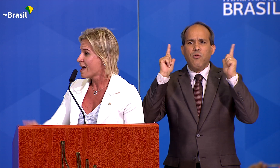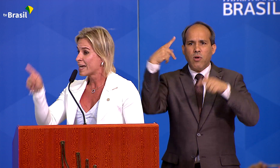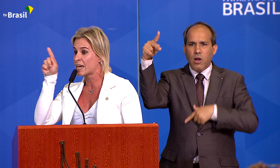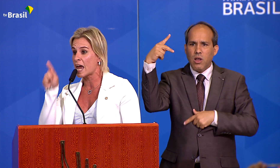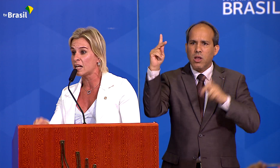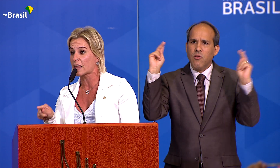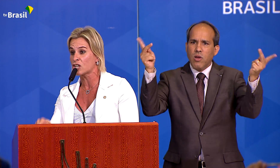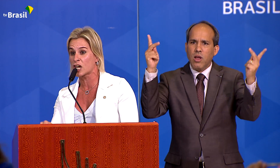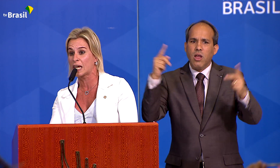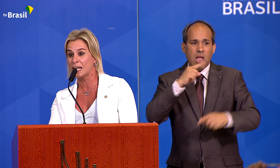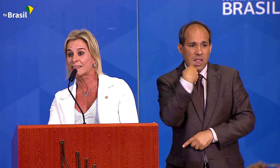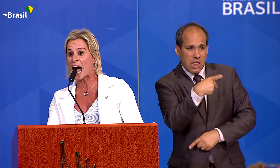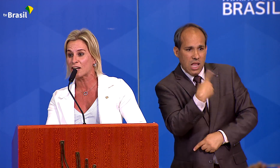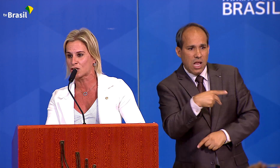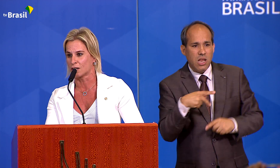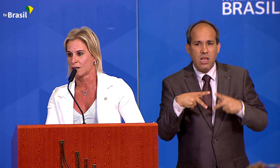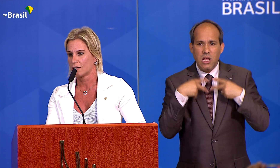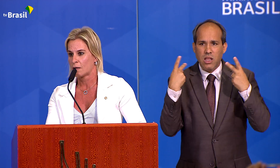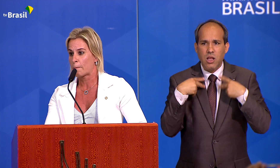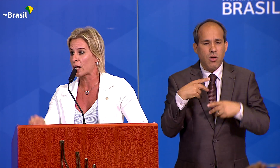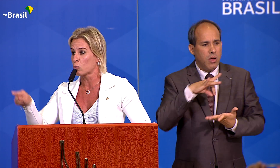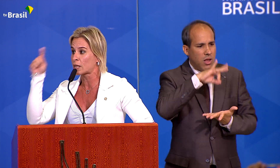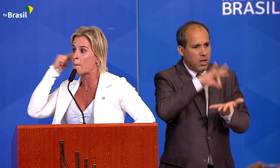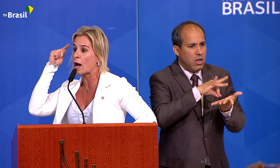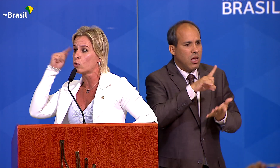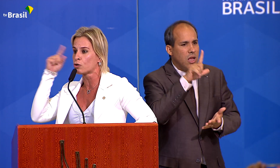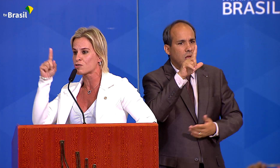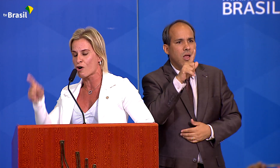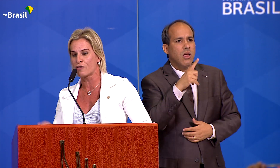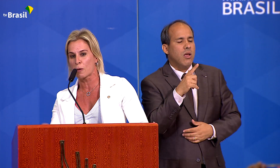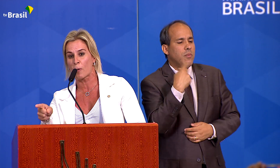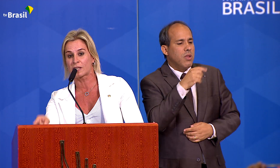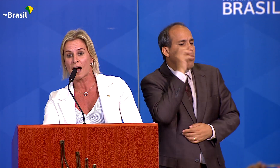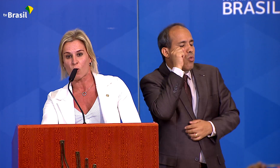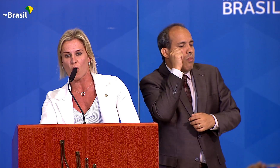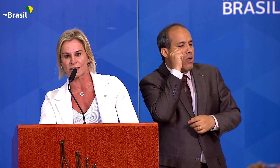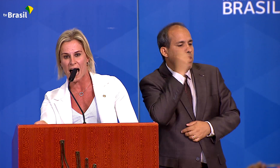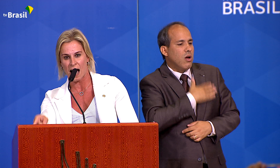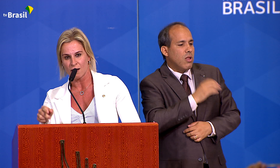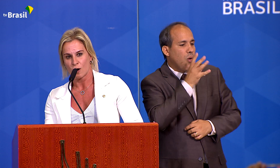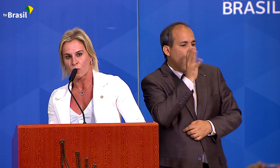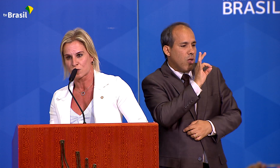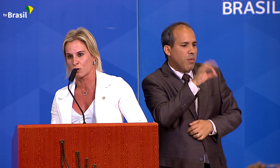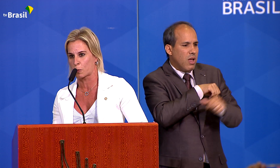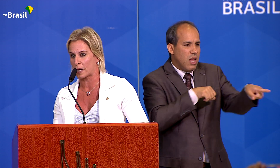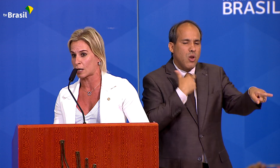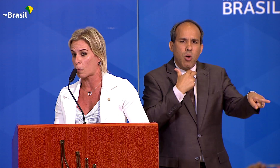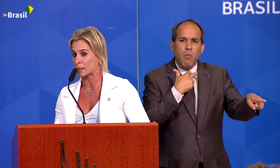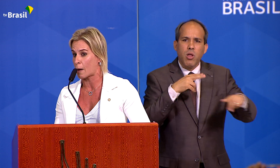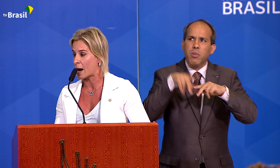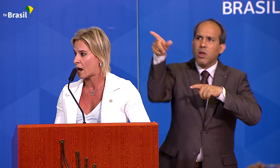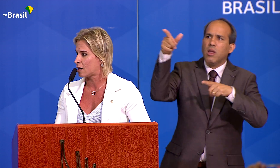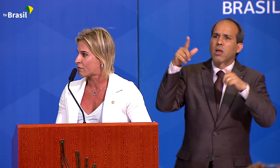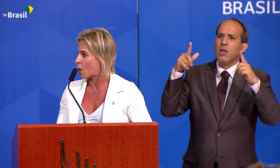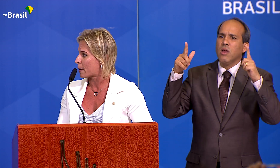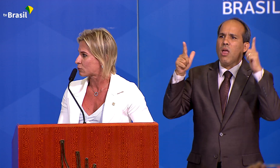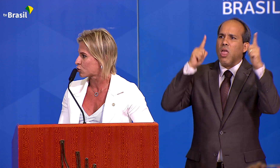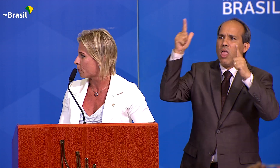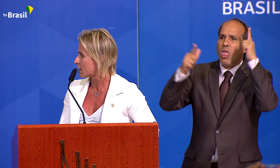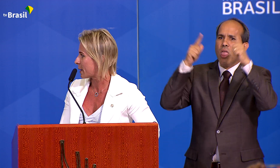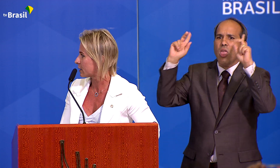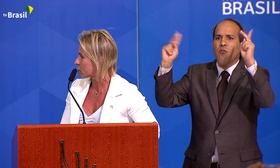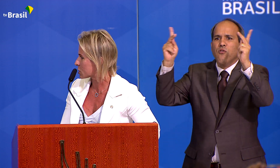as quatro horas da manhã que ele tem dignidade para não ter o barulho no seu ouvido e poder acordar com seu despertador para e